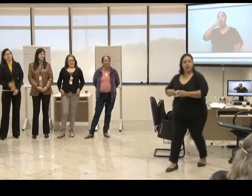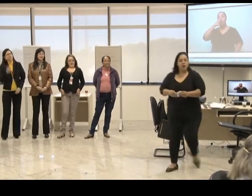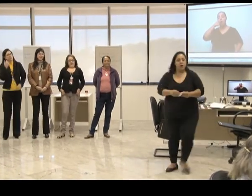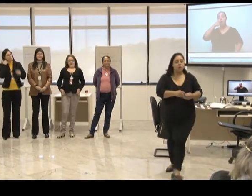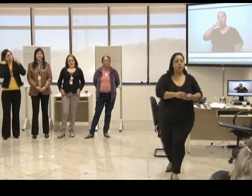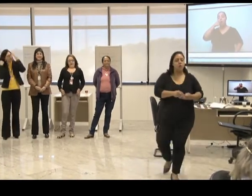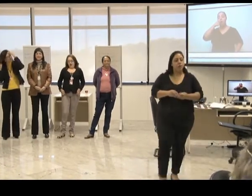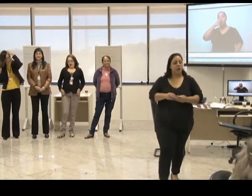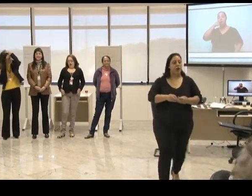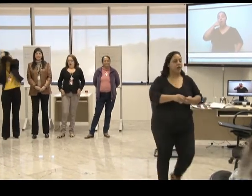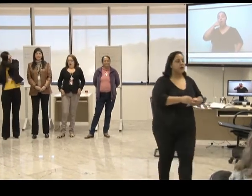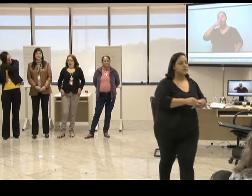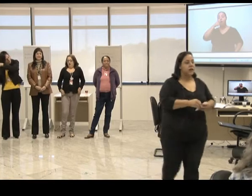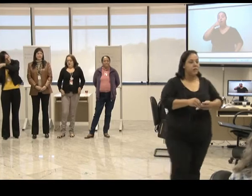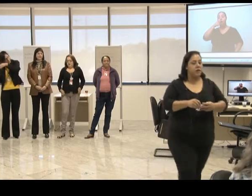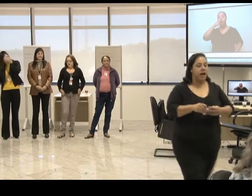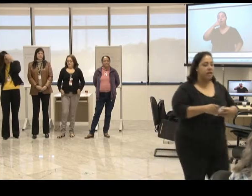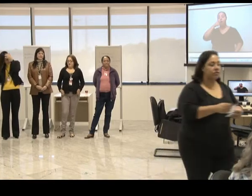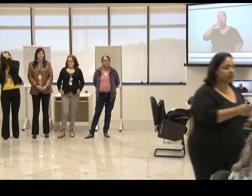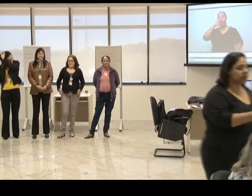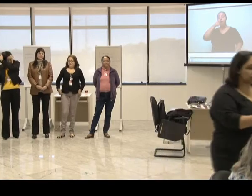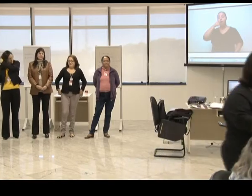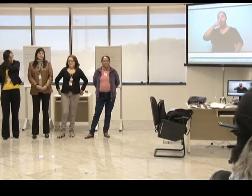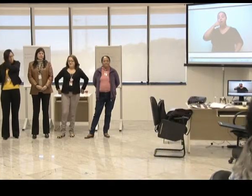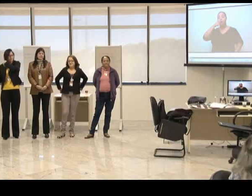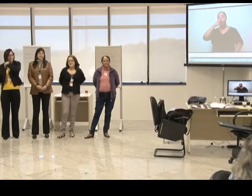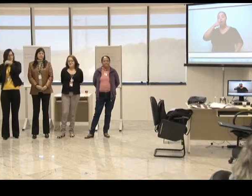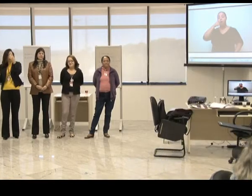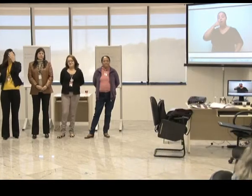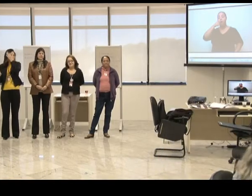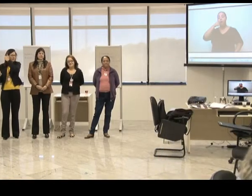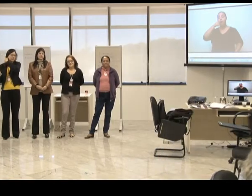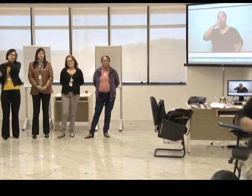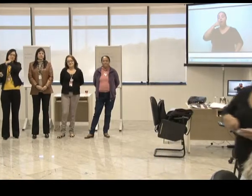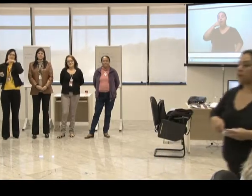O grupo, na hora que elas terminarem, vocês têm que escrever o nome de quem é que elas estão falando aqui.